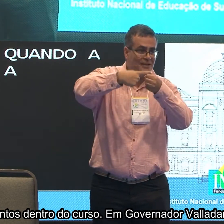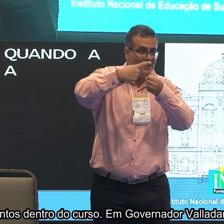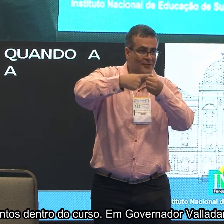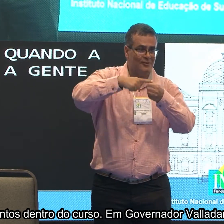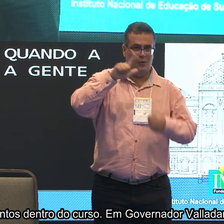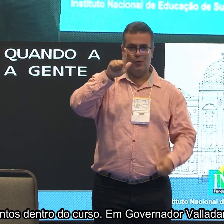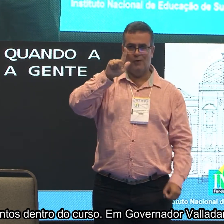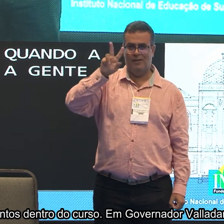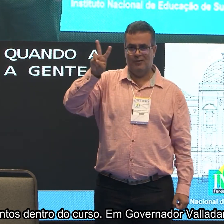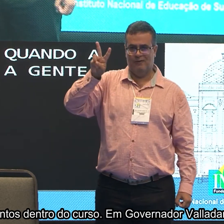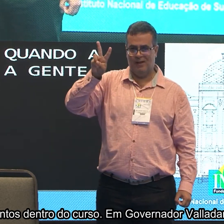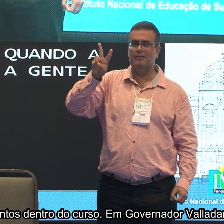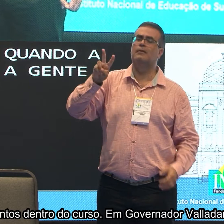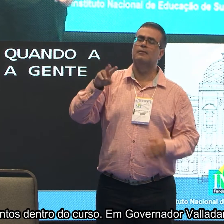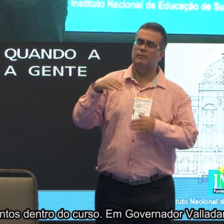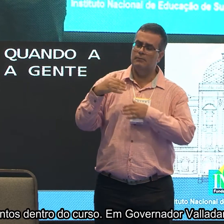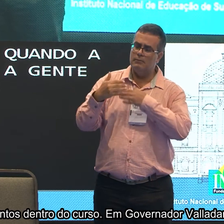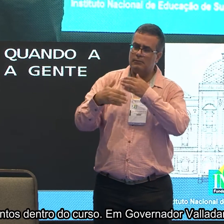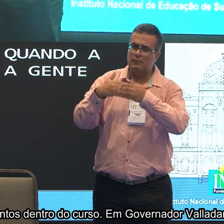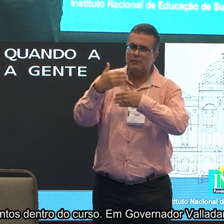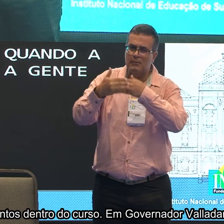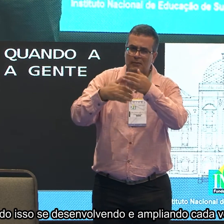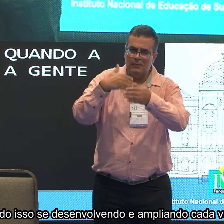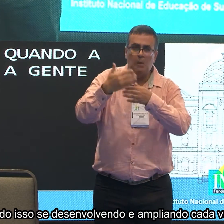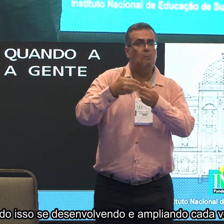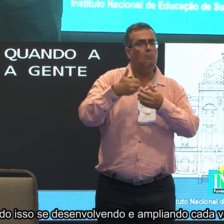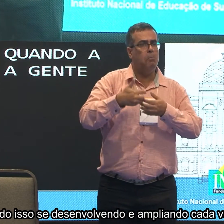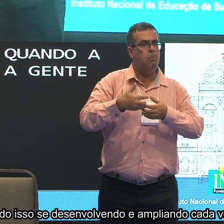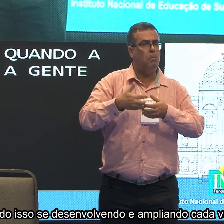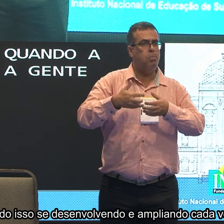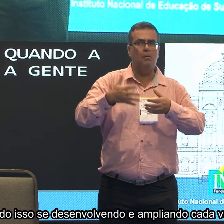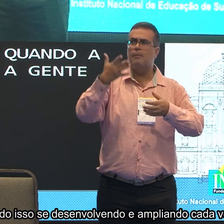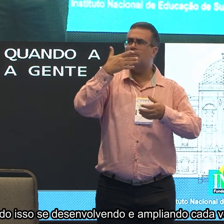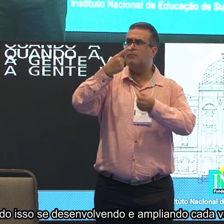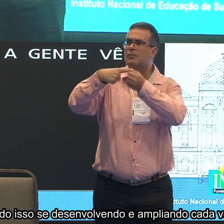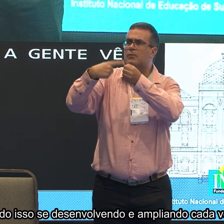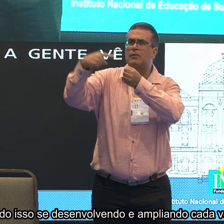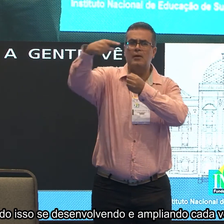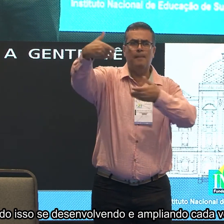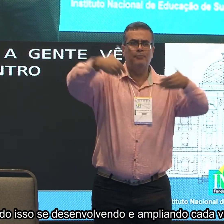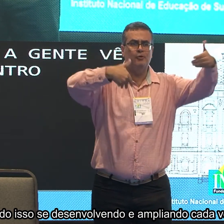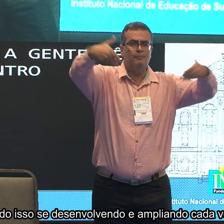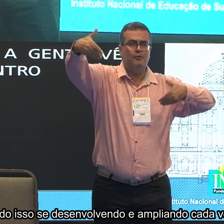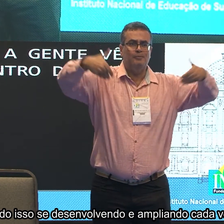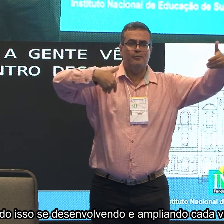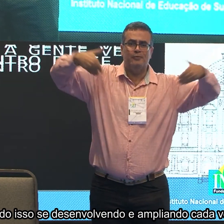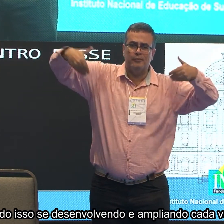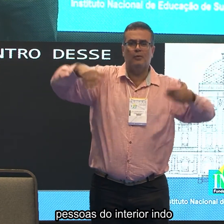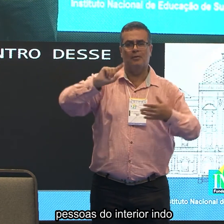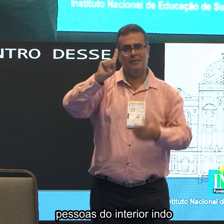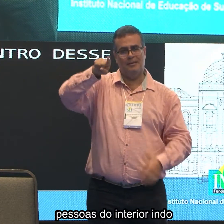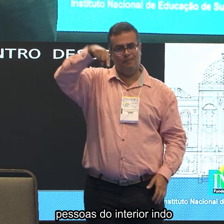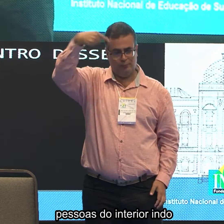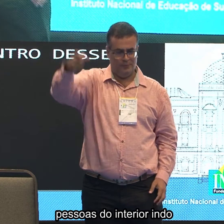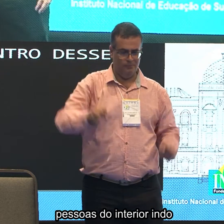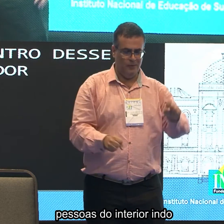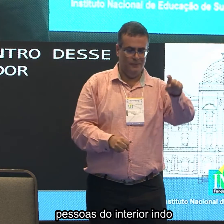curso, e em Governador Valadares eu vi tudo isso se desenvolvendo e se ampliando cada vez mais. Pessoas